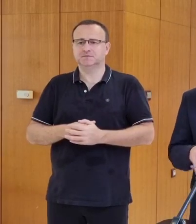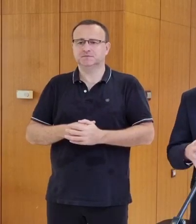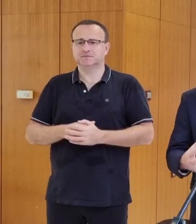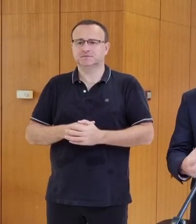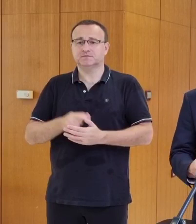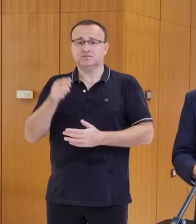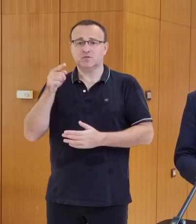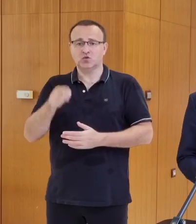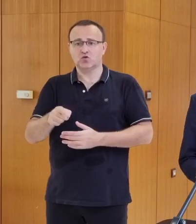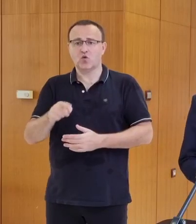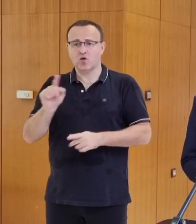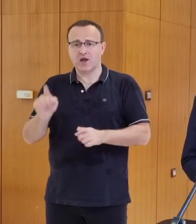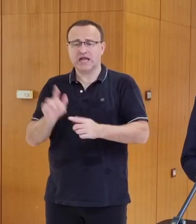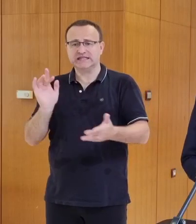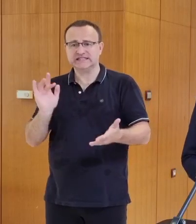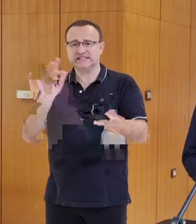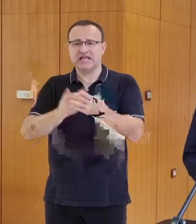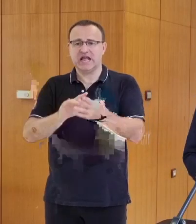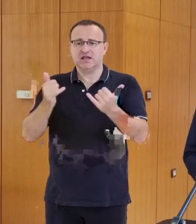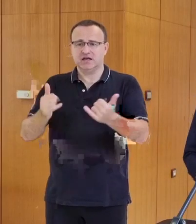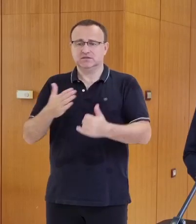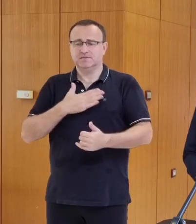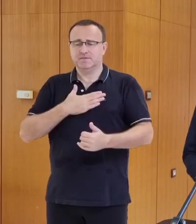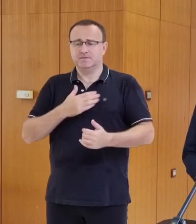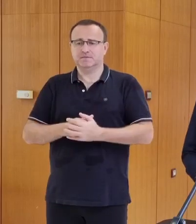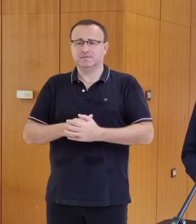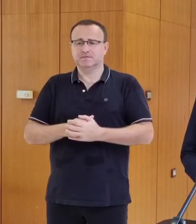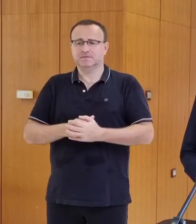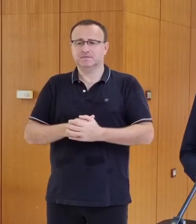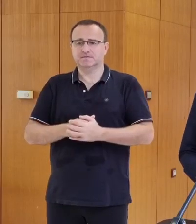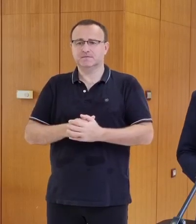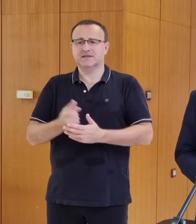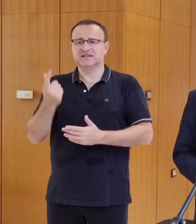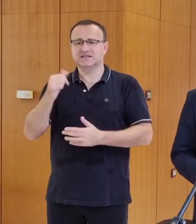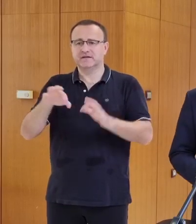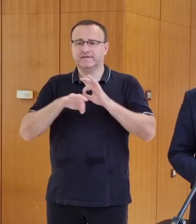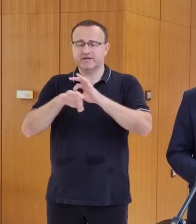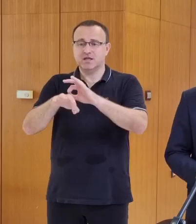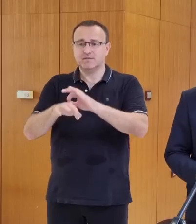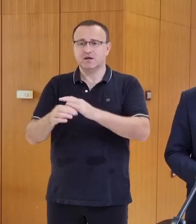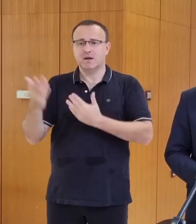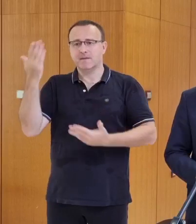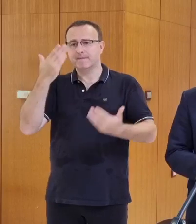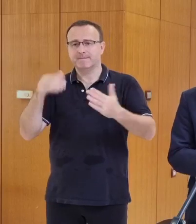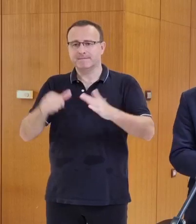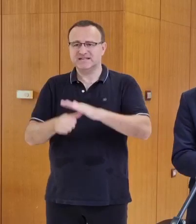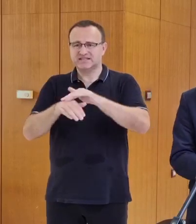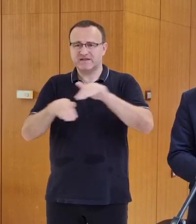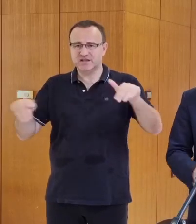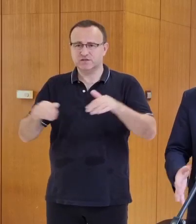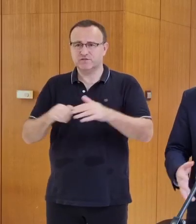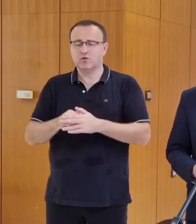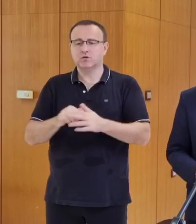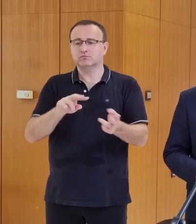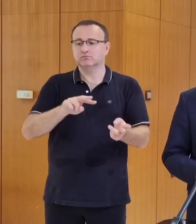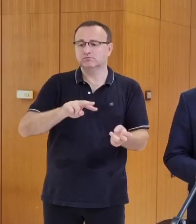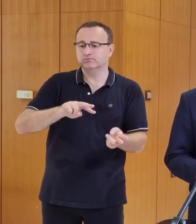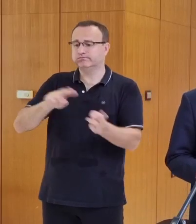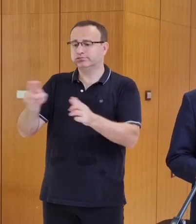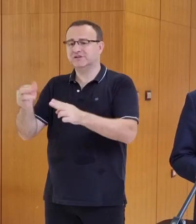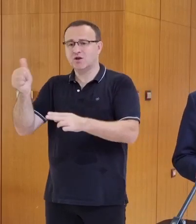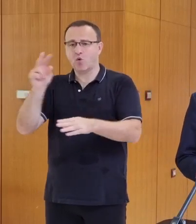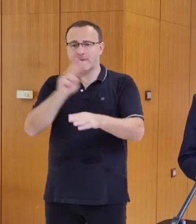A to je v podstate aj cieľ, ktorý momentálne máme s vedením alebo predstavenstvom Všeobecnej zdravotnej poisťovne pretaviť